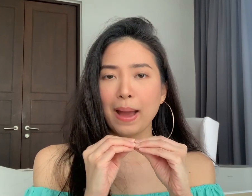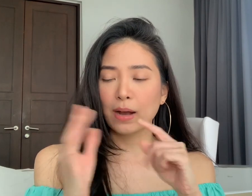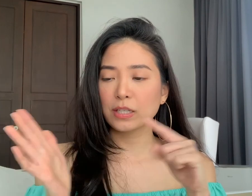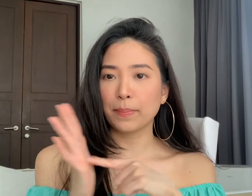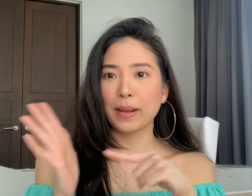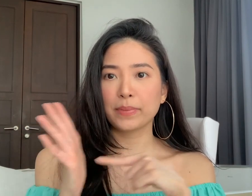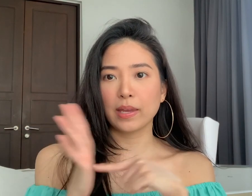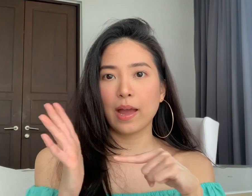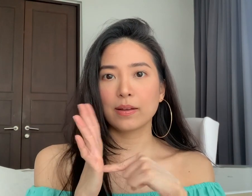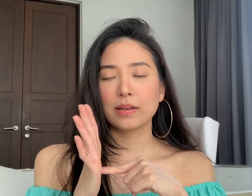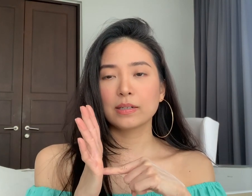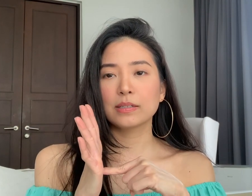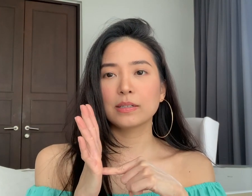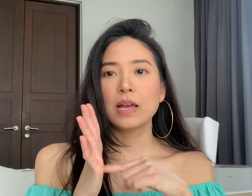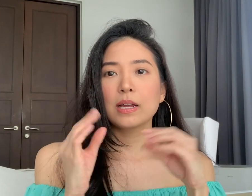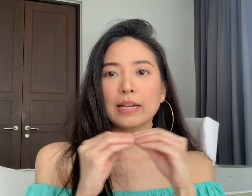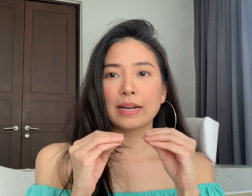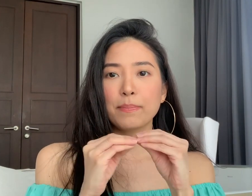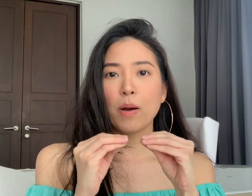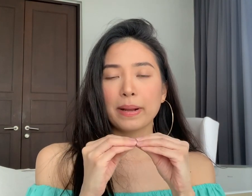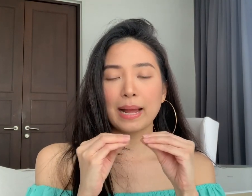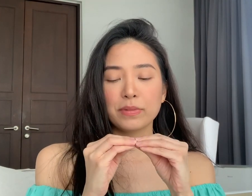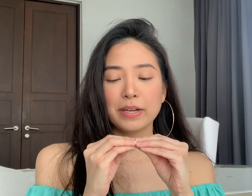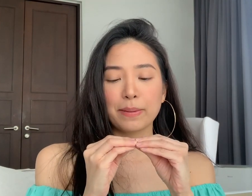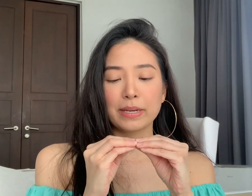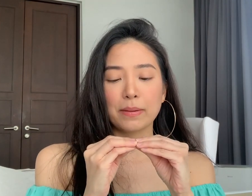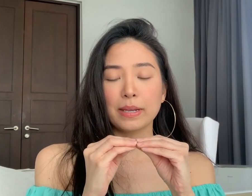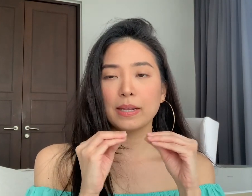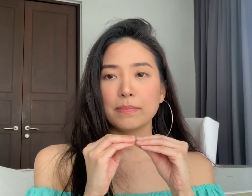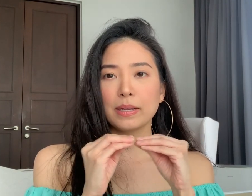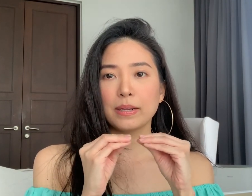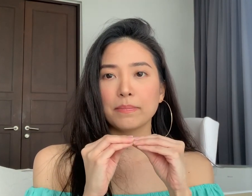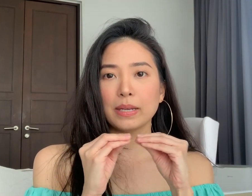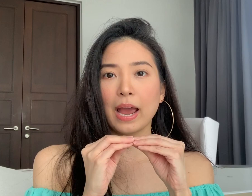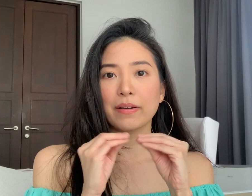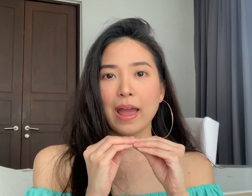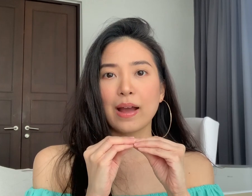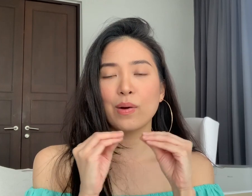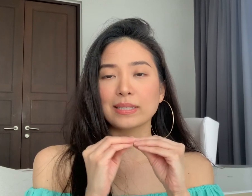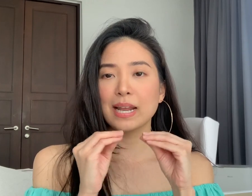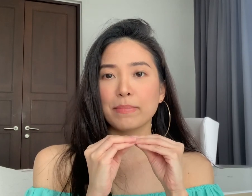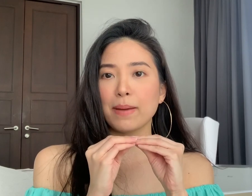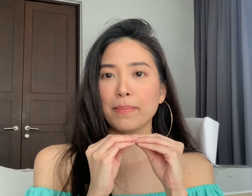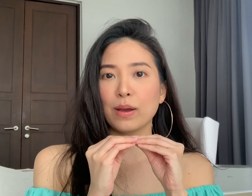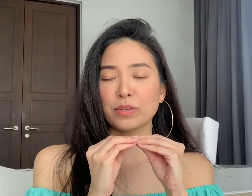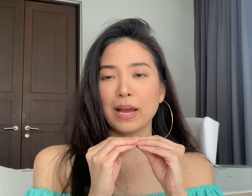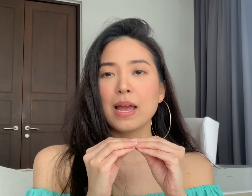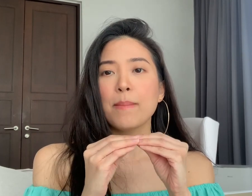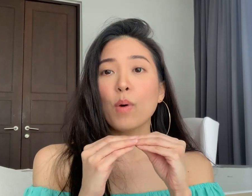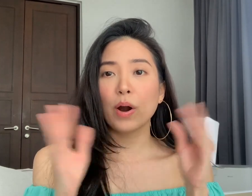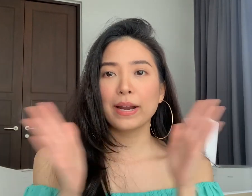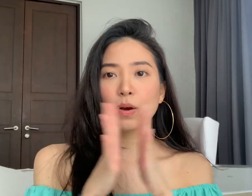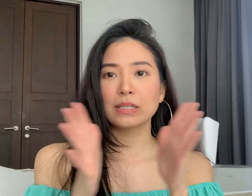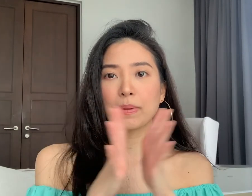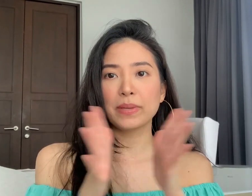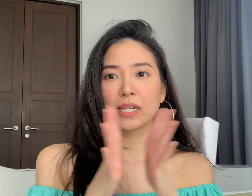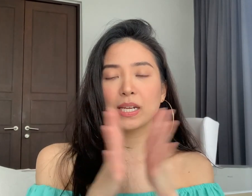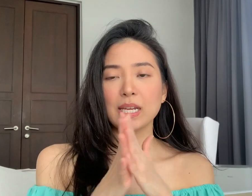พาทำอยนี้ คืออย่ทบอกไปก่ำเ้อเด็กไม่ไปgangรรงอาจะทำไม่ได้เมเราmoreครอันี่